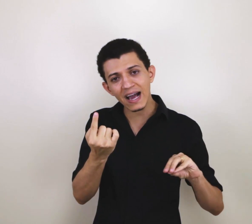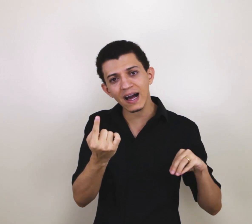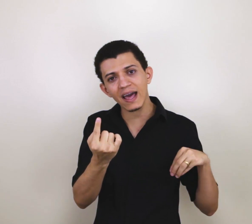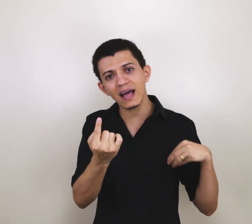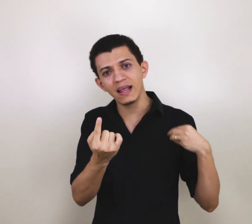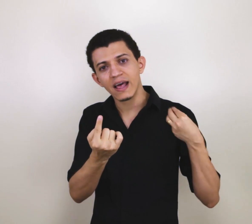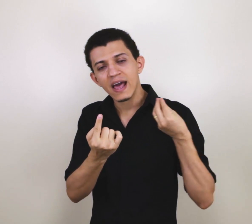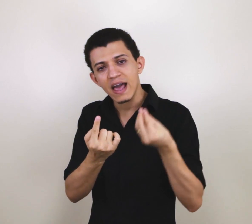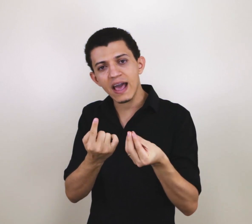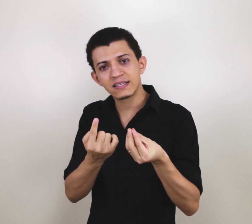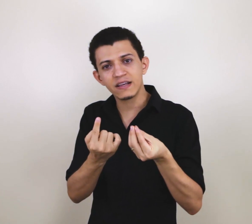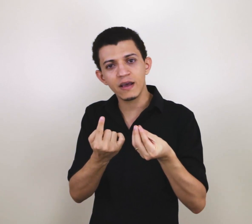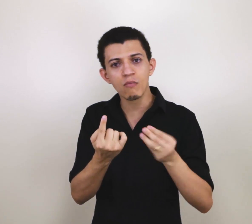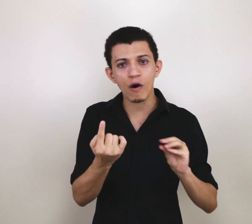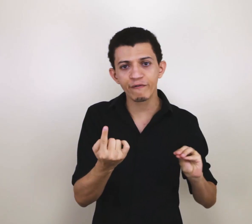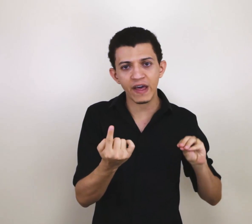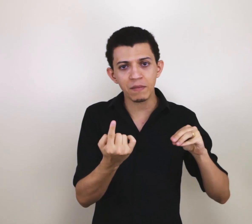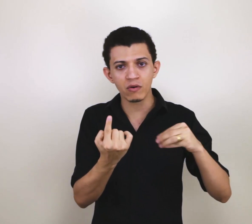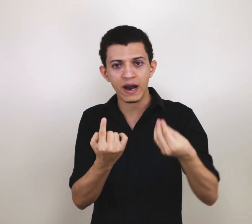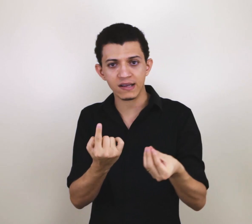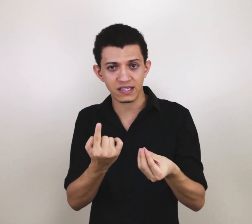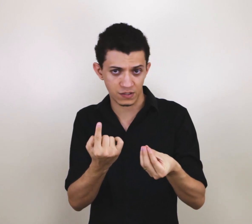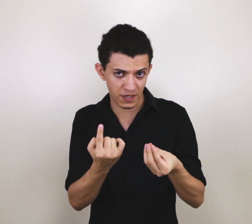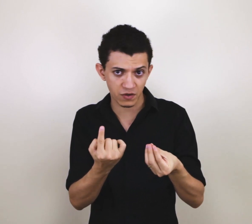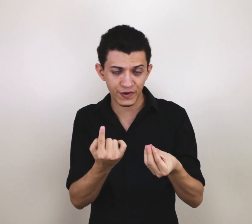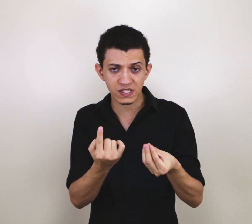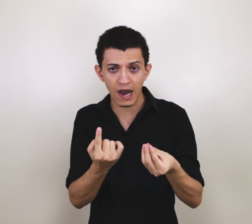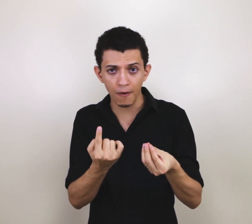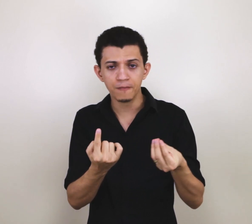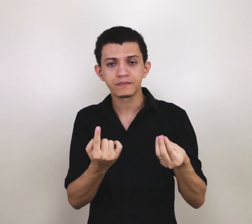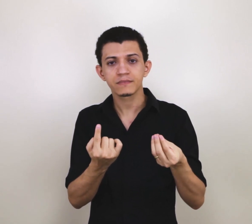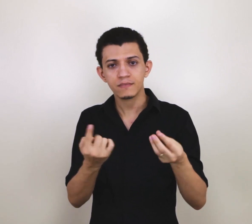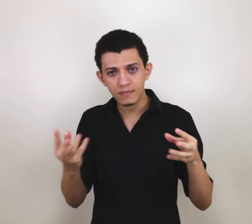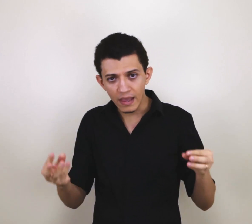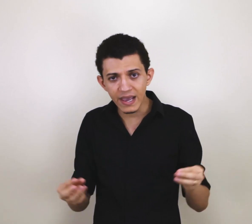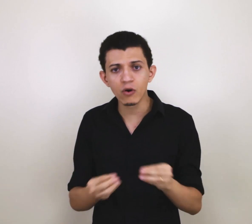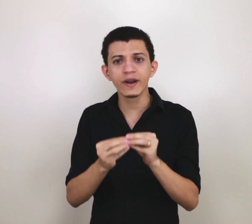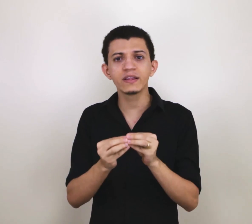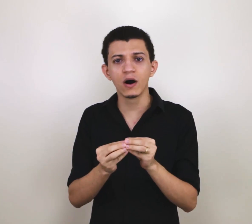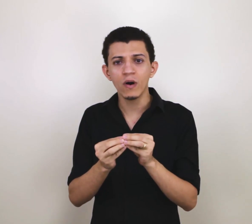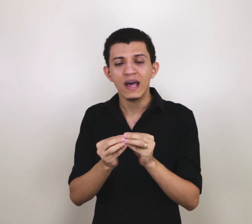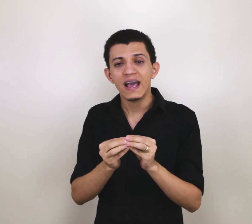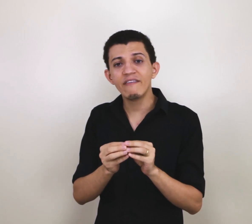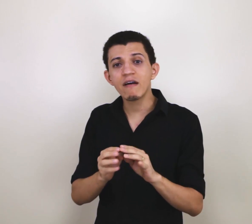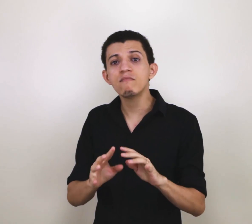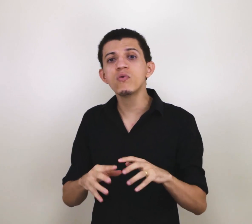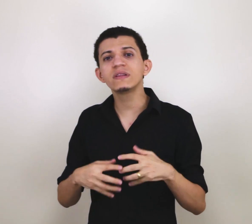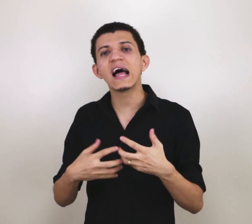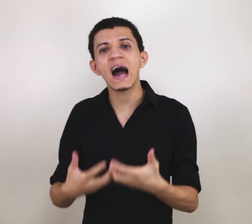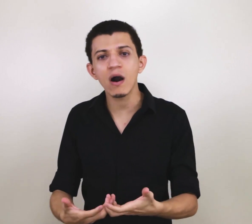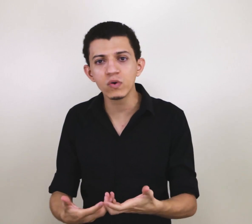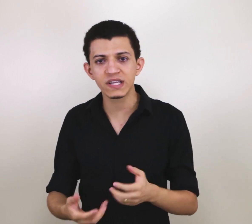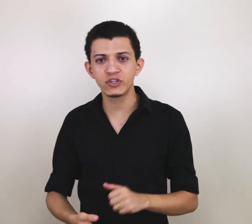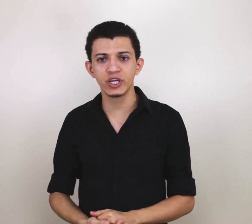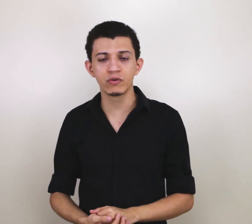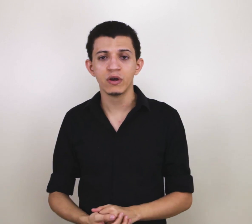agrega esse morfema, no caso dessa expressão facial, e agora então ele vai mudar o sentido